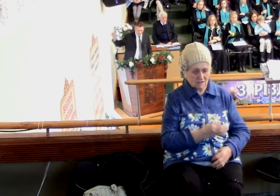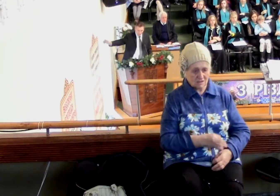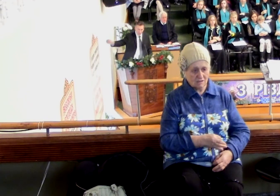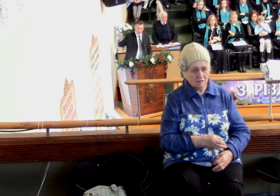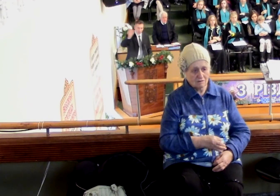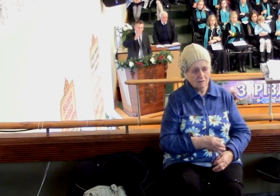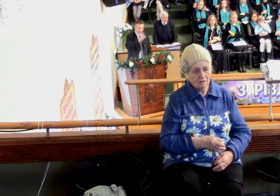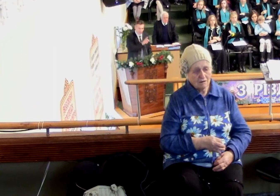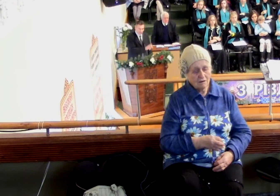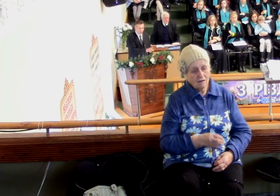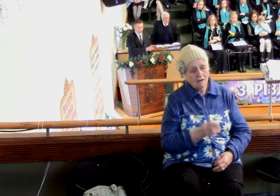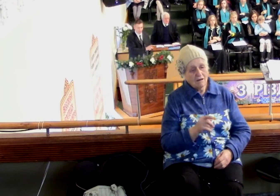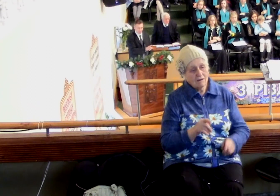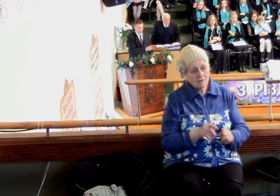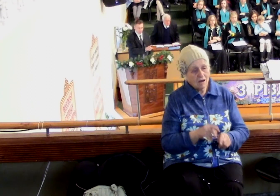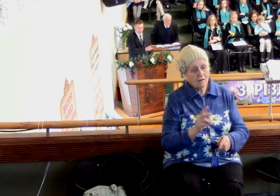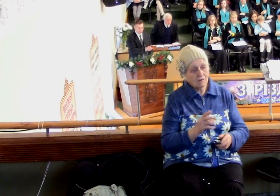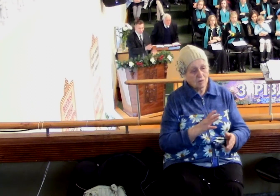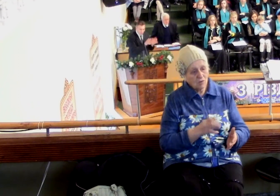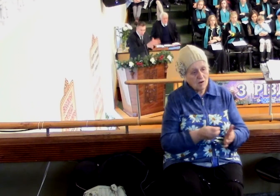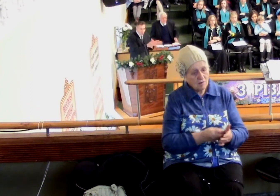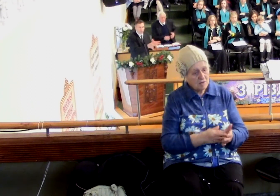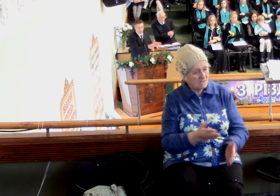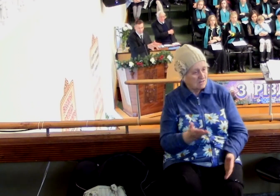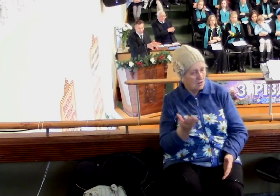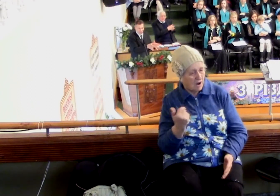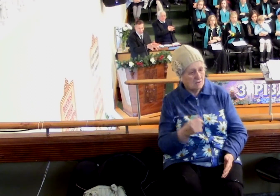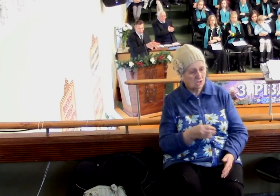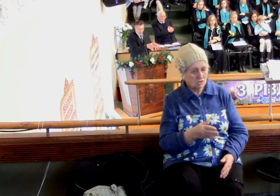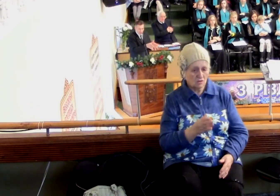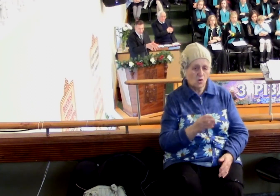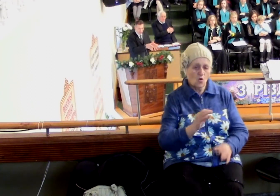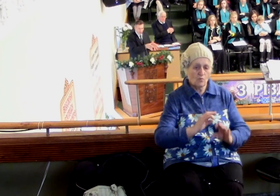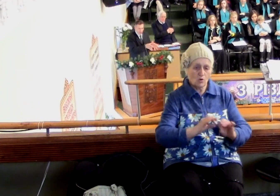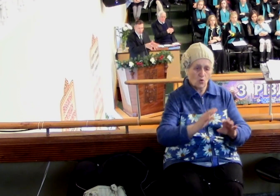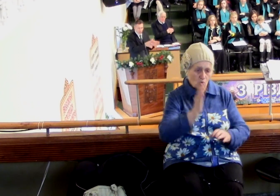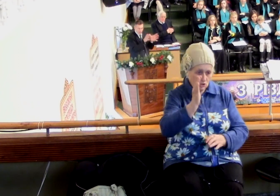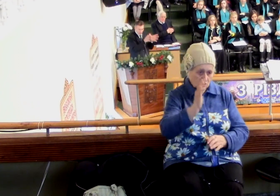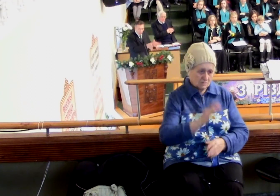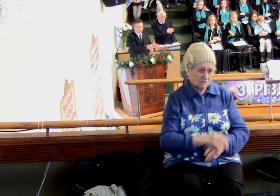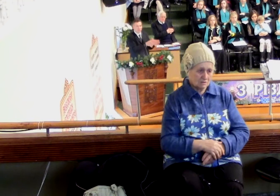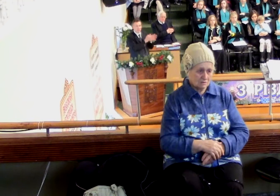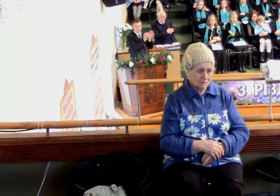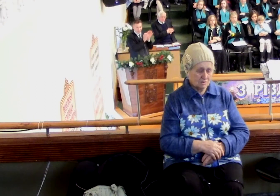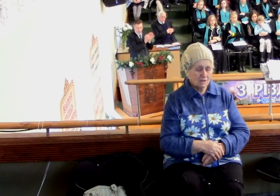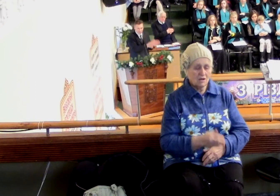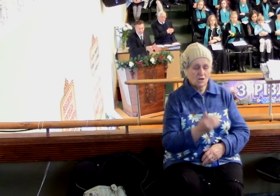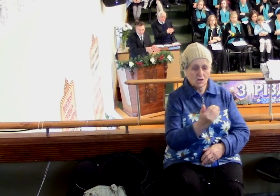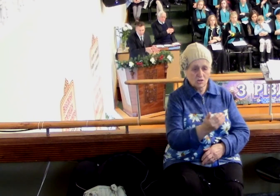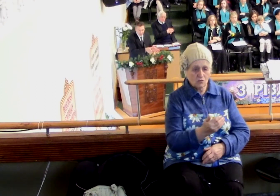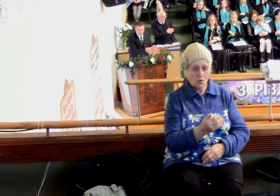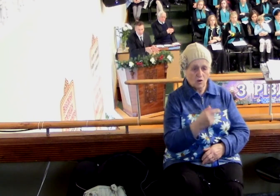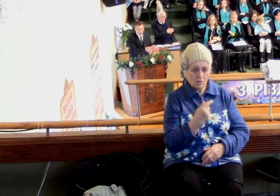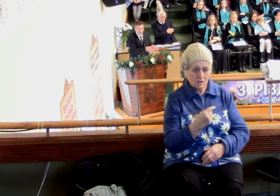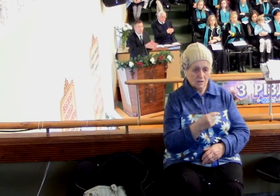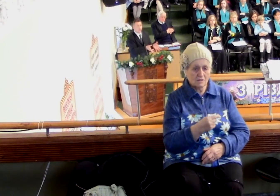осуществление пророчеств Ветхого Завета. Его нужно назвать, этого сына, «Господь